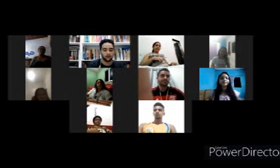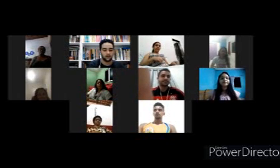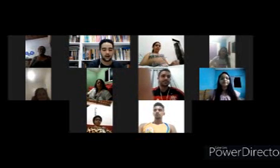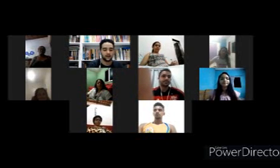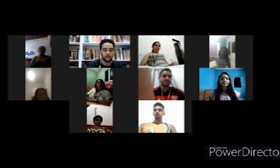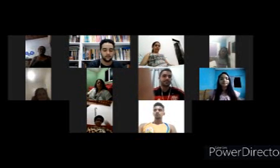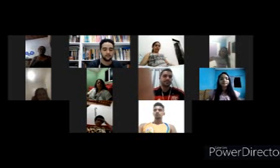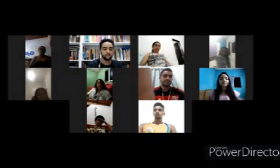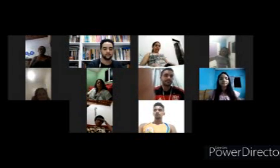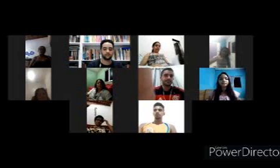Aqui,